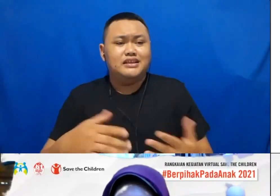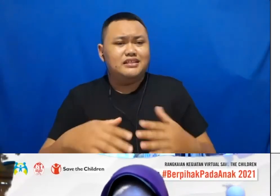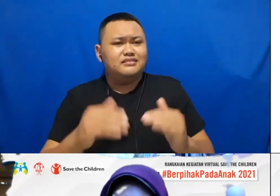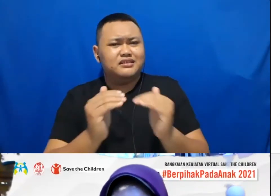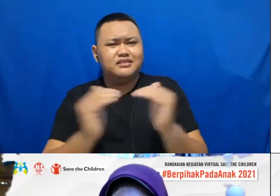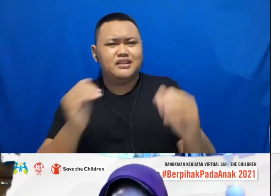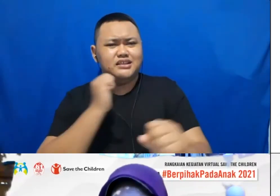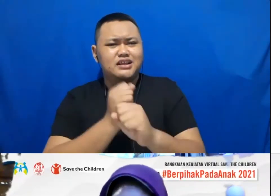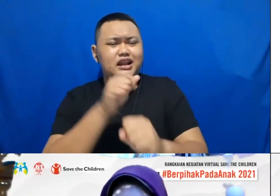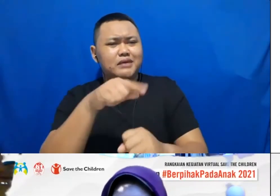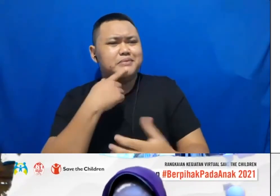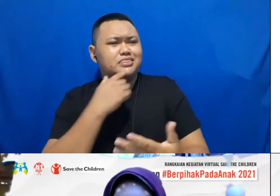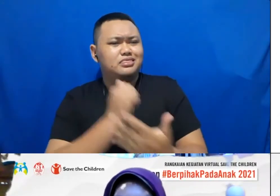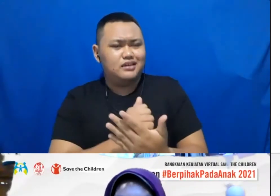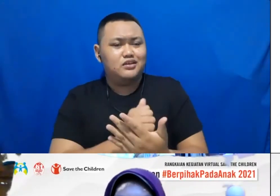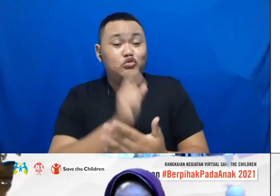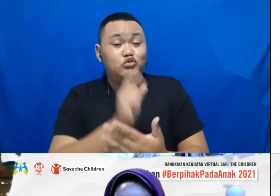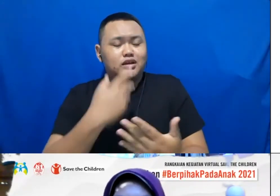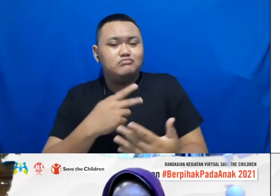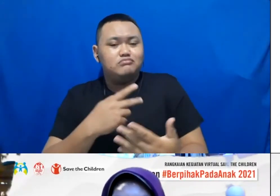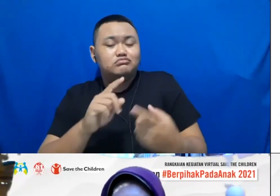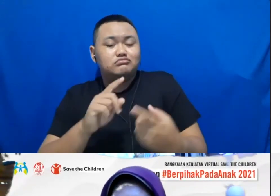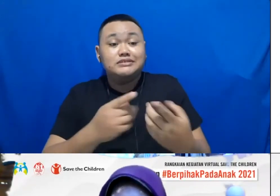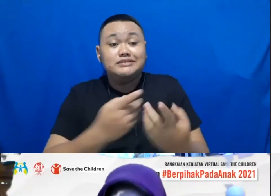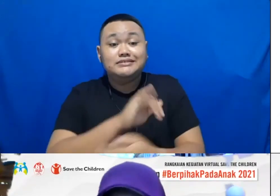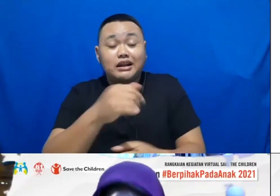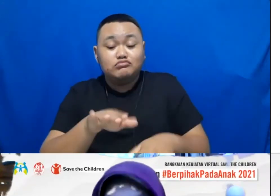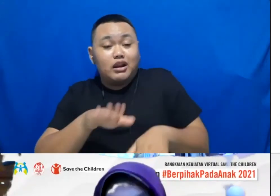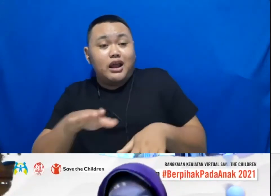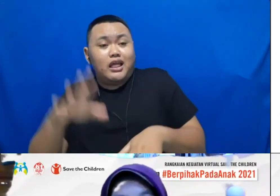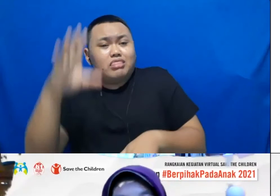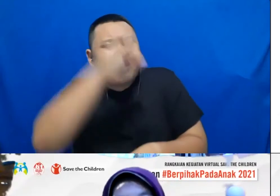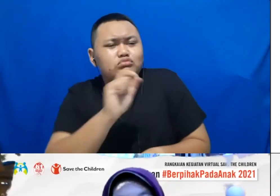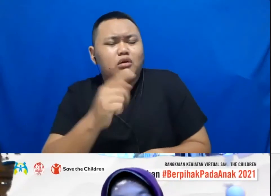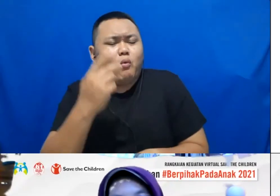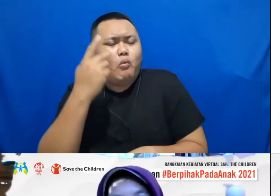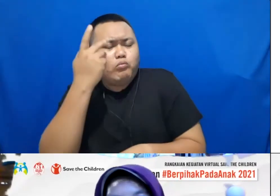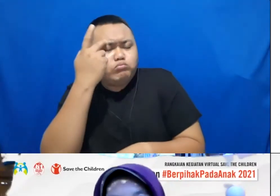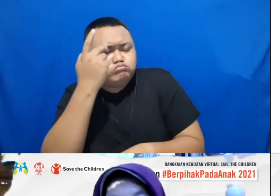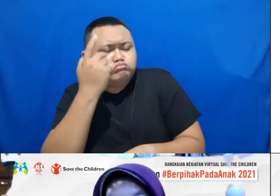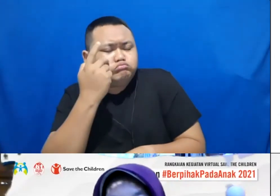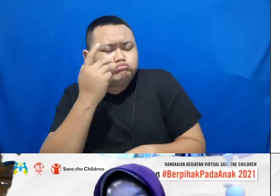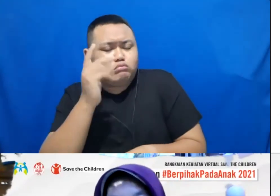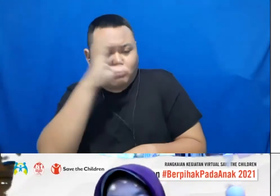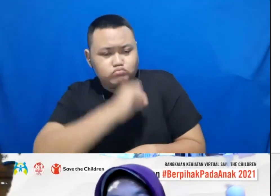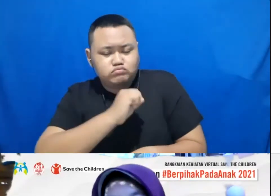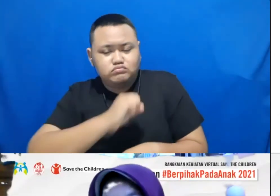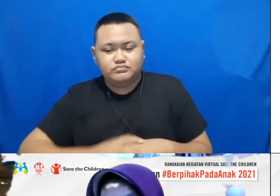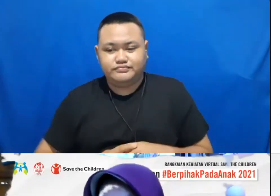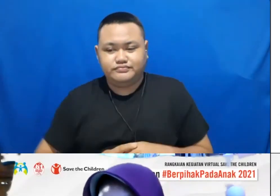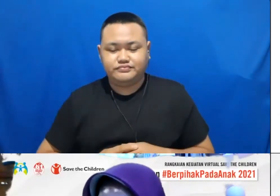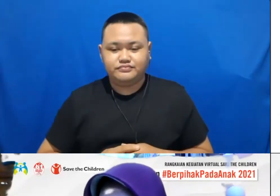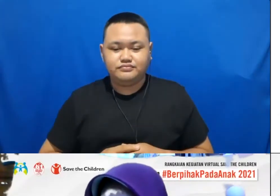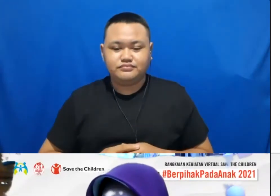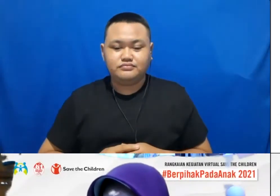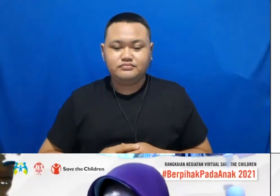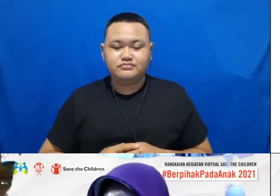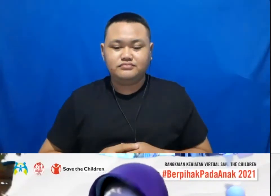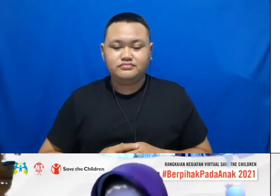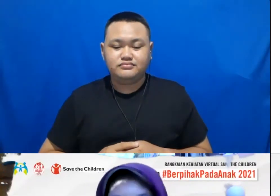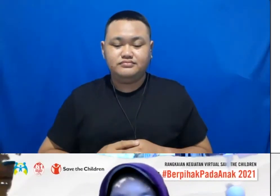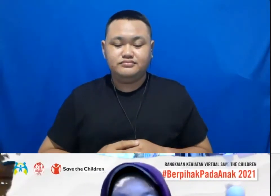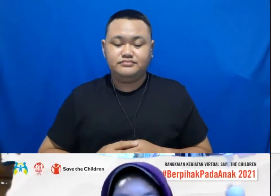diskusi di dalam kelompok, tadi sudah kami sampaikan bahwa di sana ada keterwakilan antara laki-laki dan perempuan yang